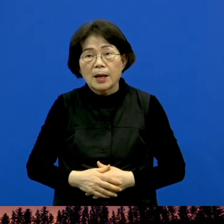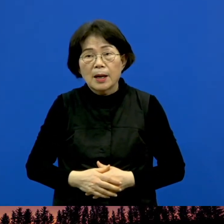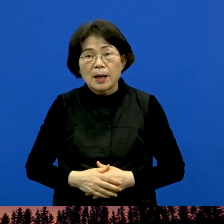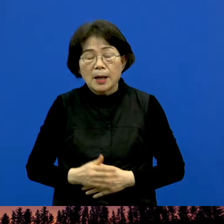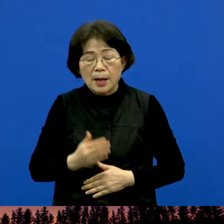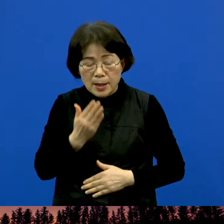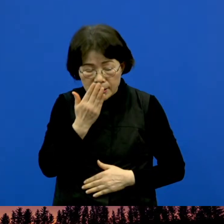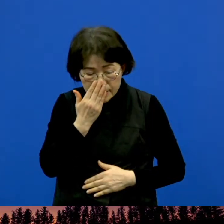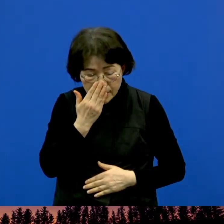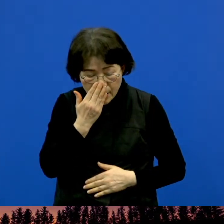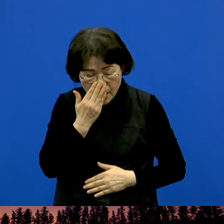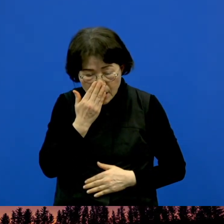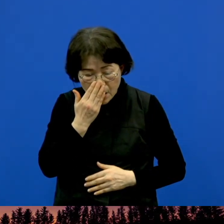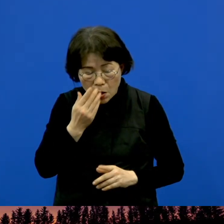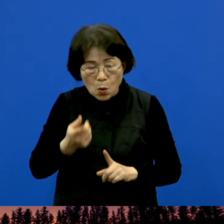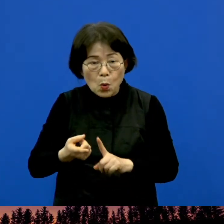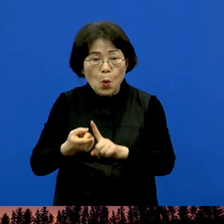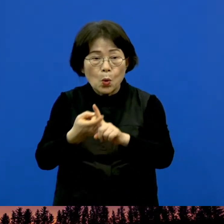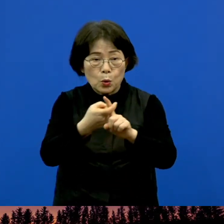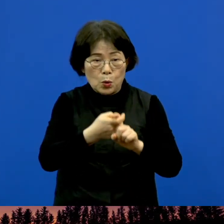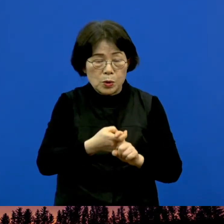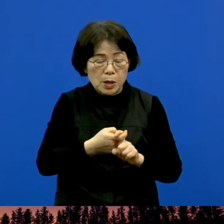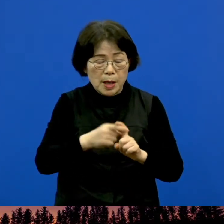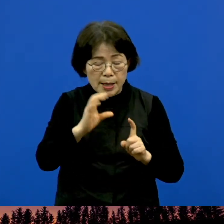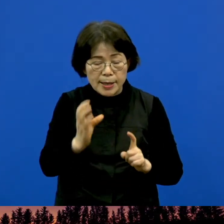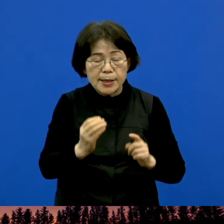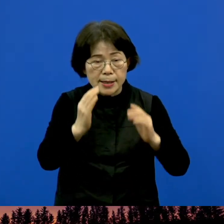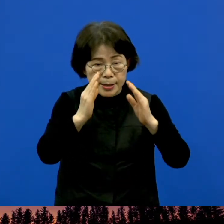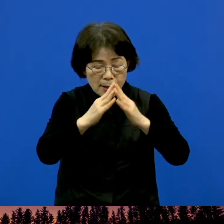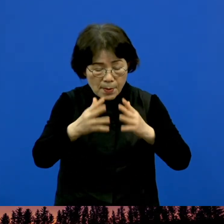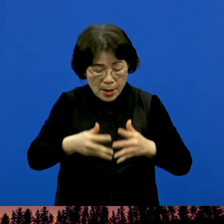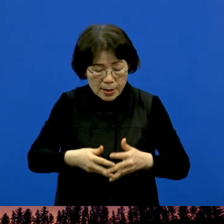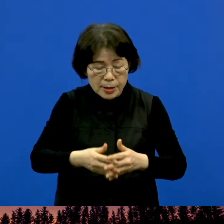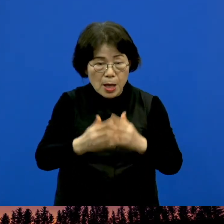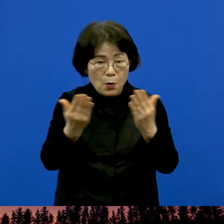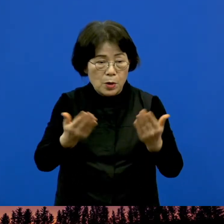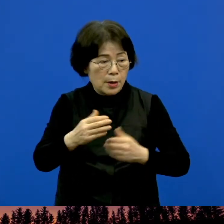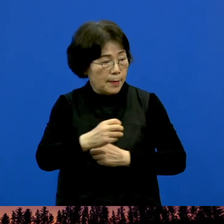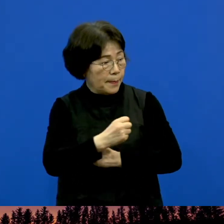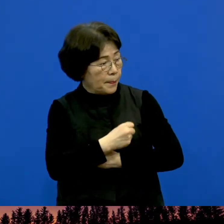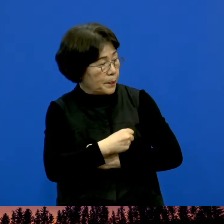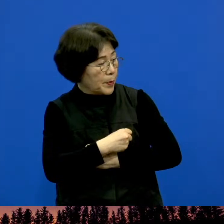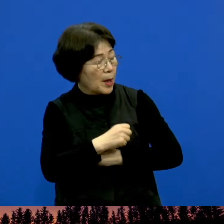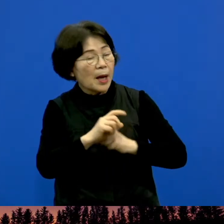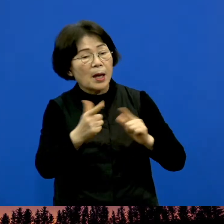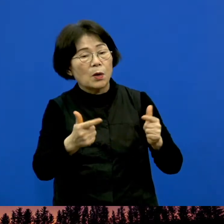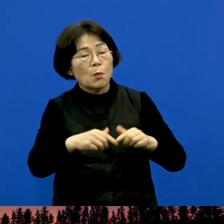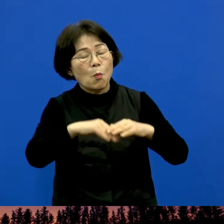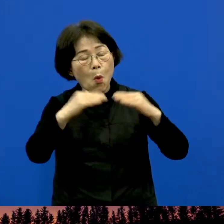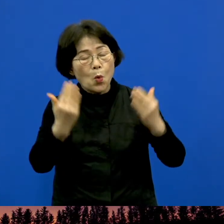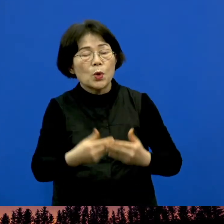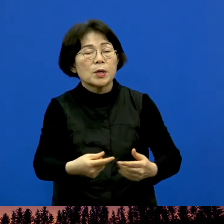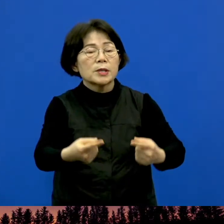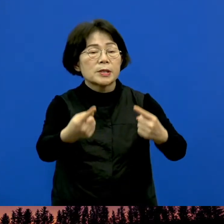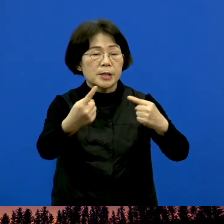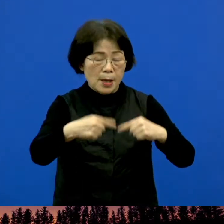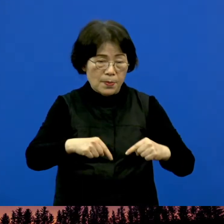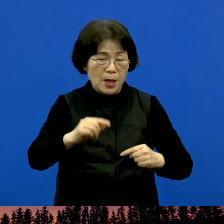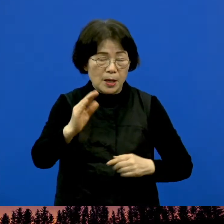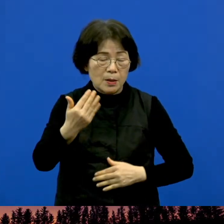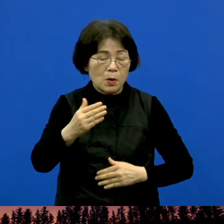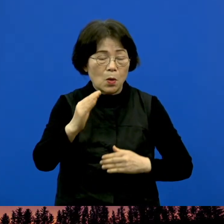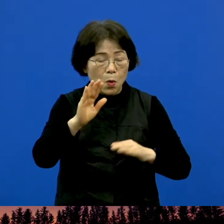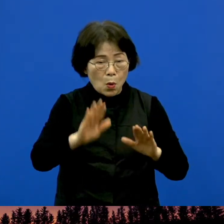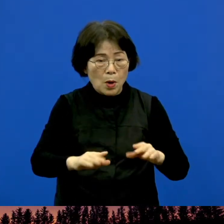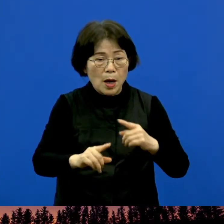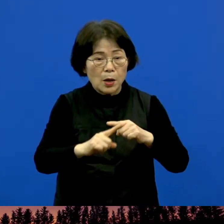이스라엘의 공동체 전체가 이 성막을 짓는 일에 누구도 방관하지 않고 다 참여했다. 오늘 교회도